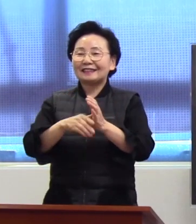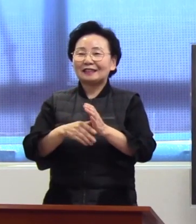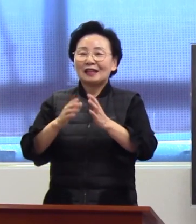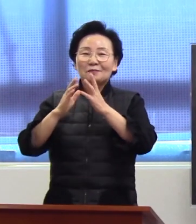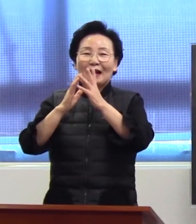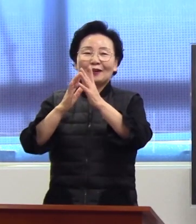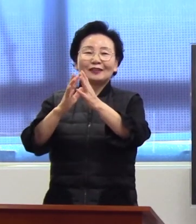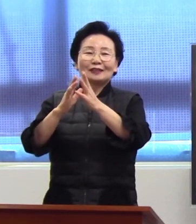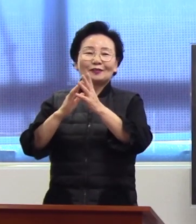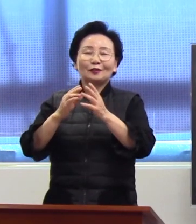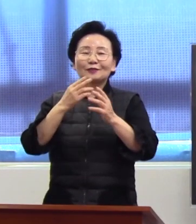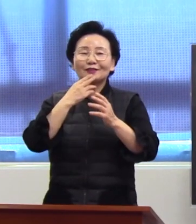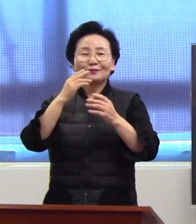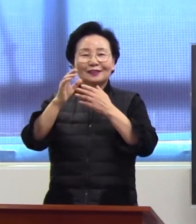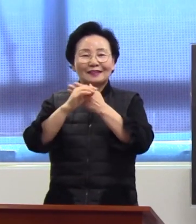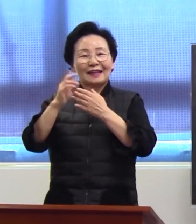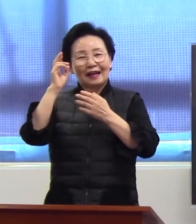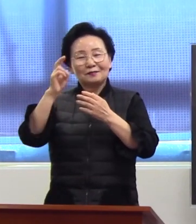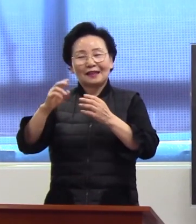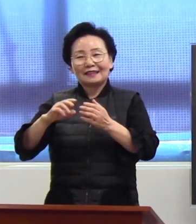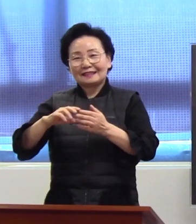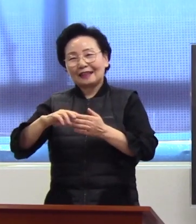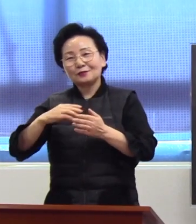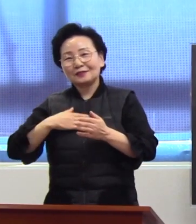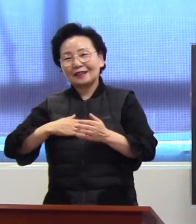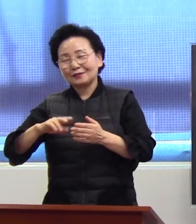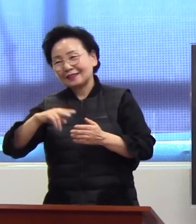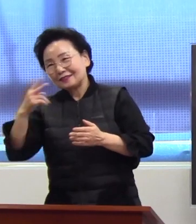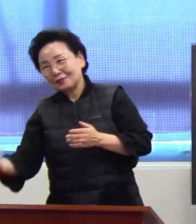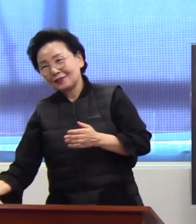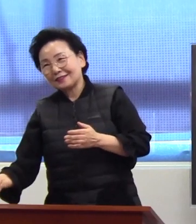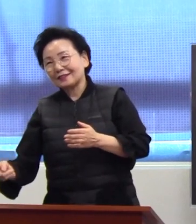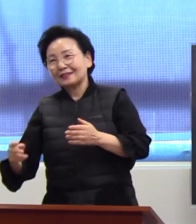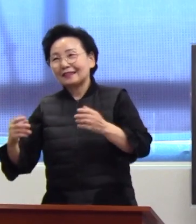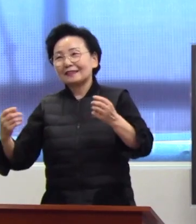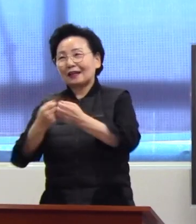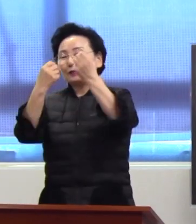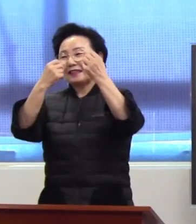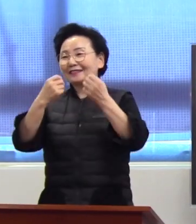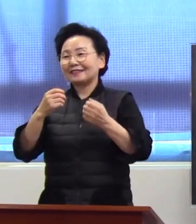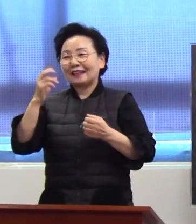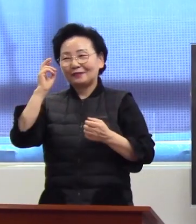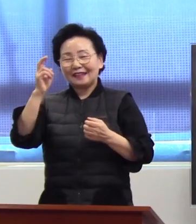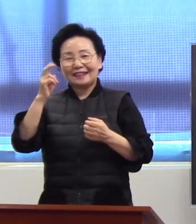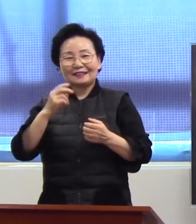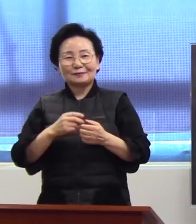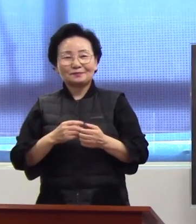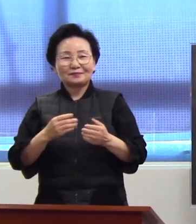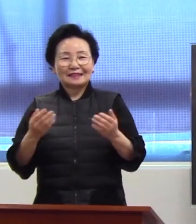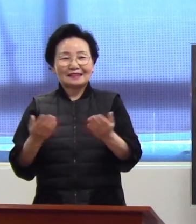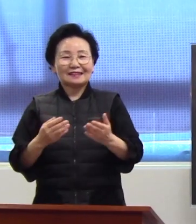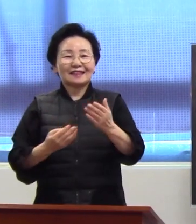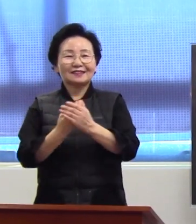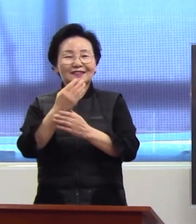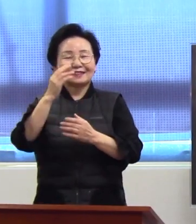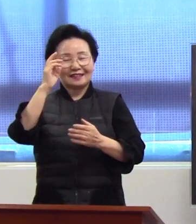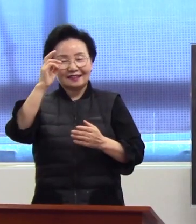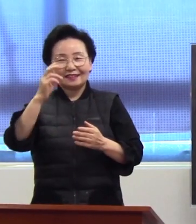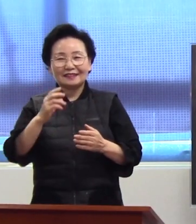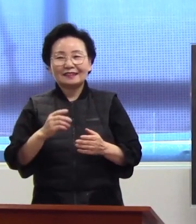그때는 방언기도 없었으면 아마 나도 떨어져서 사고 났을 거야. 일이 생겼을 거야.